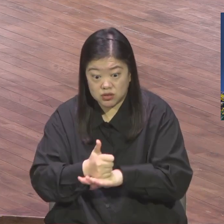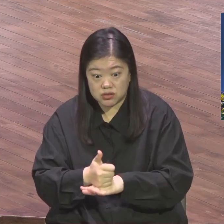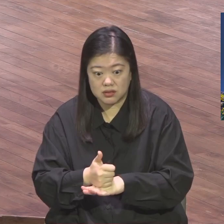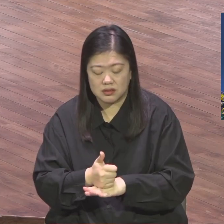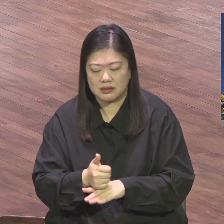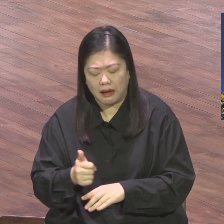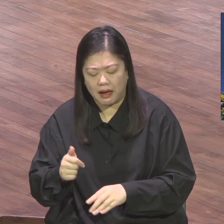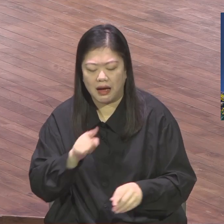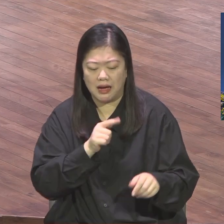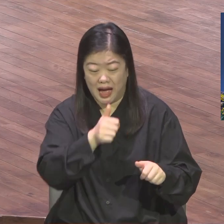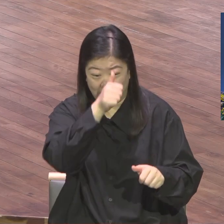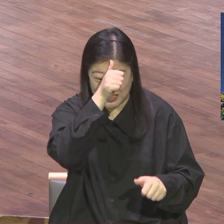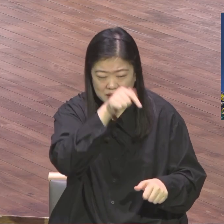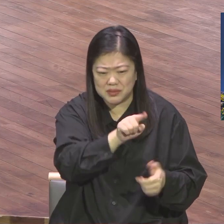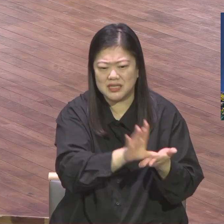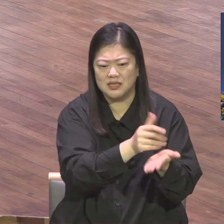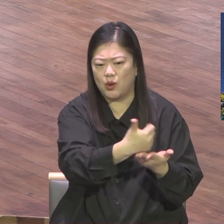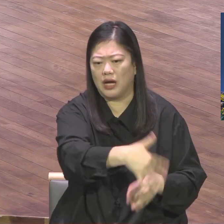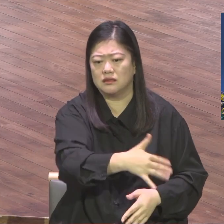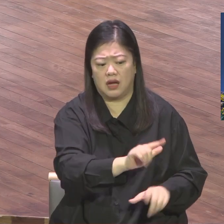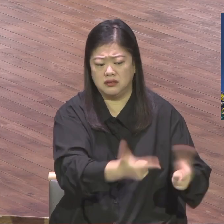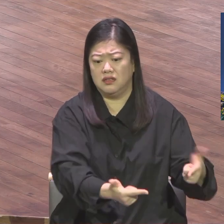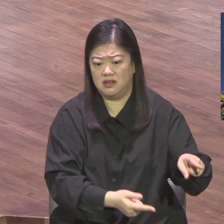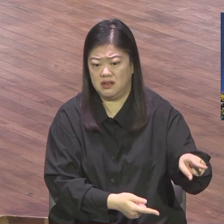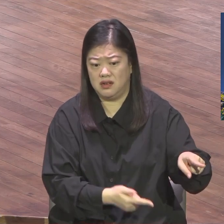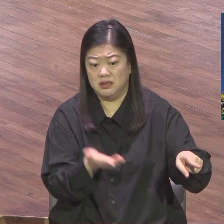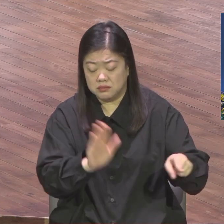인도하신다. 얼마나 감사합니까?